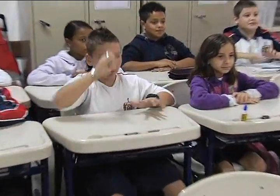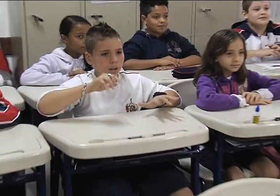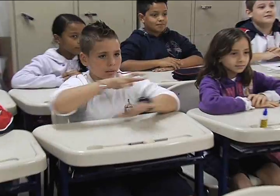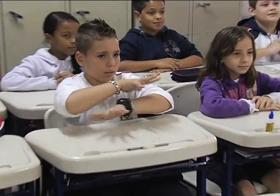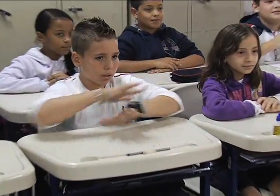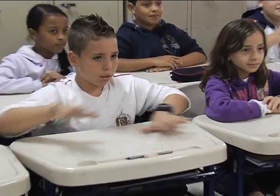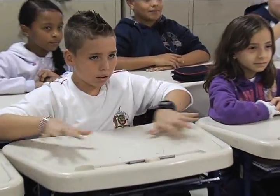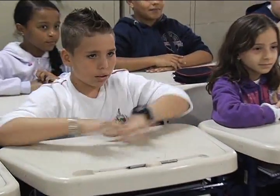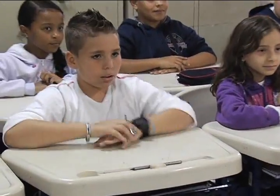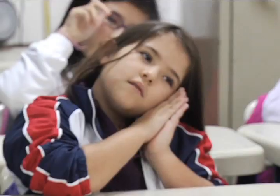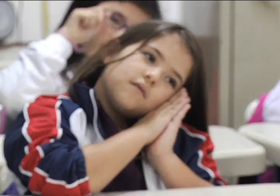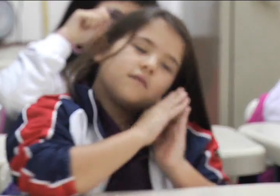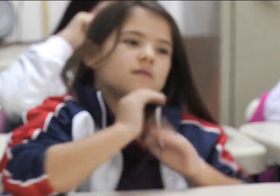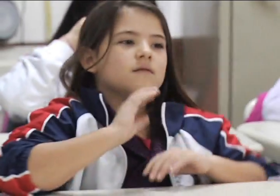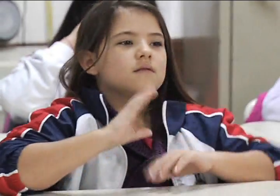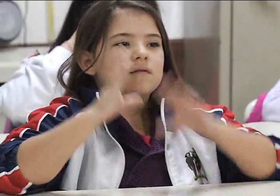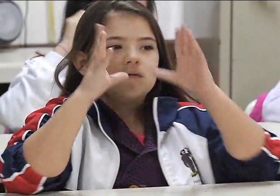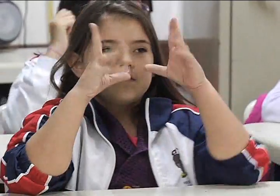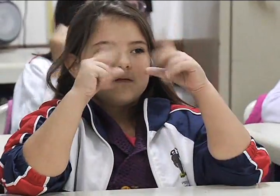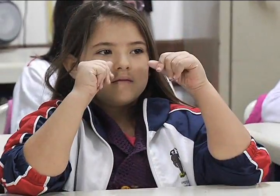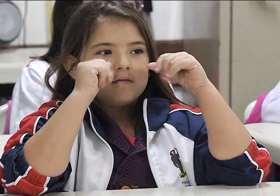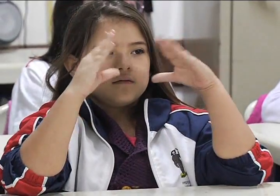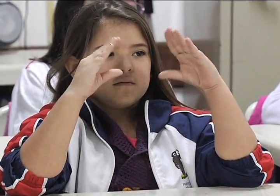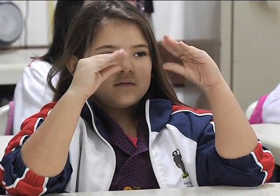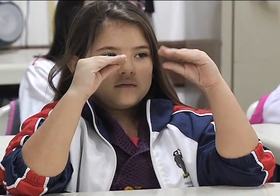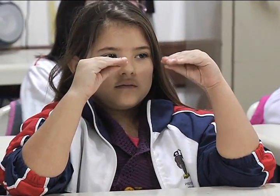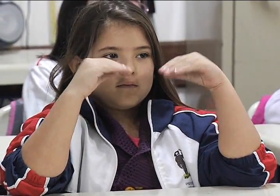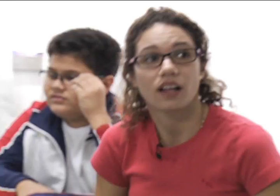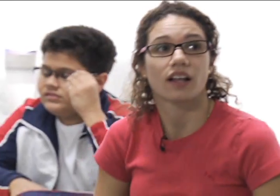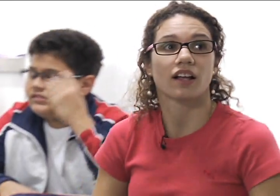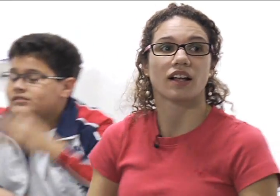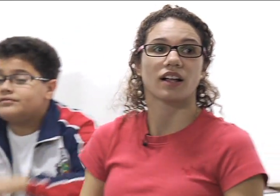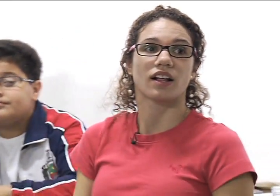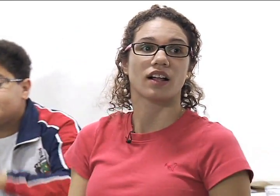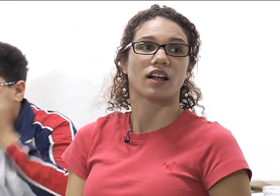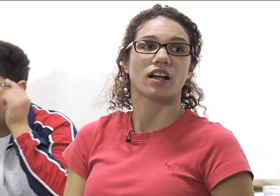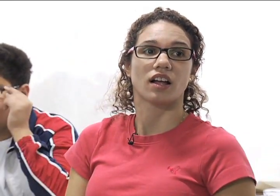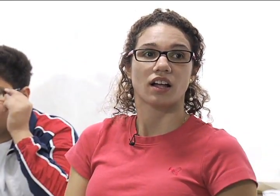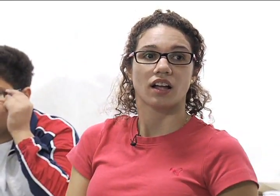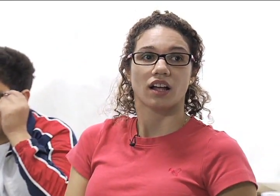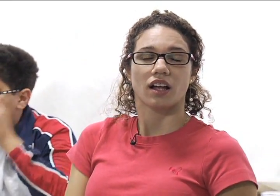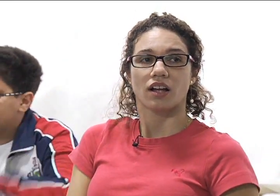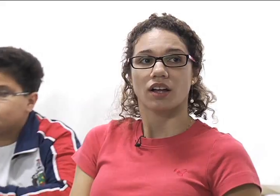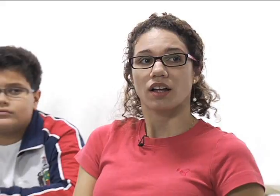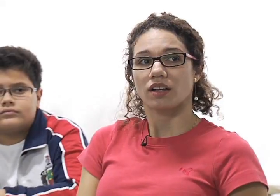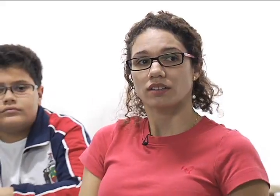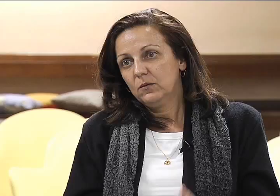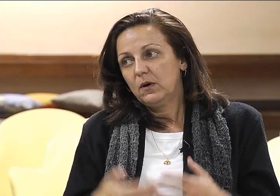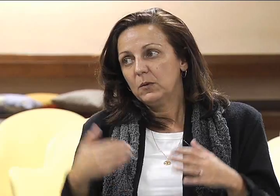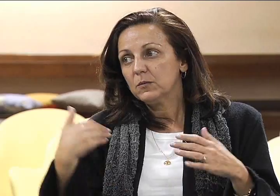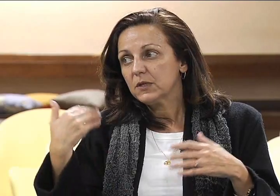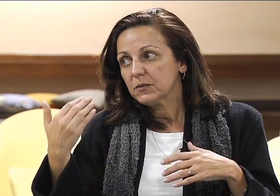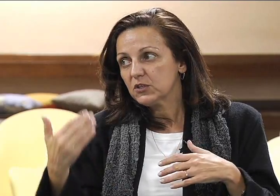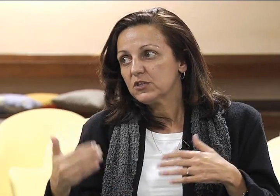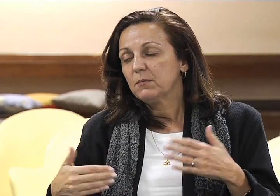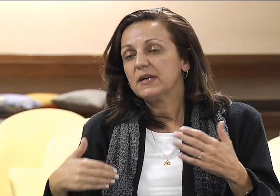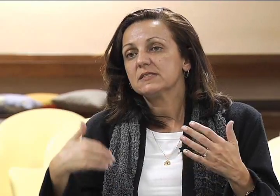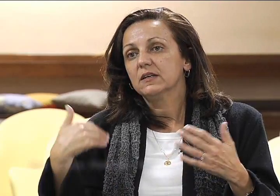Ana fala da importância do ensino de Libras para os pequenos e para os colegas professores. Então, ao mesmo tempo que a gente está passando